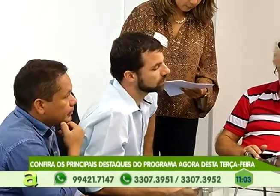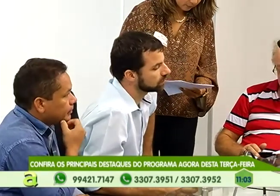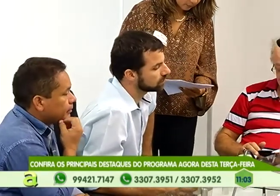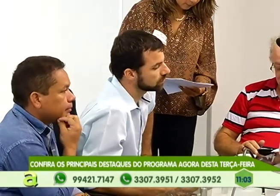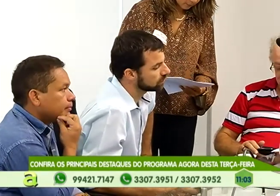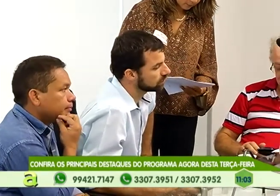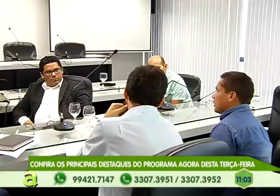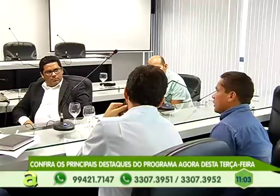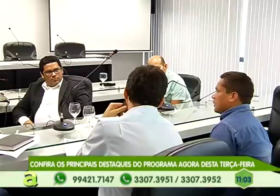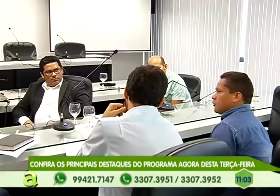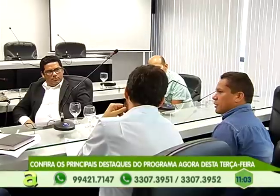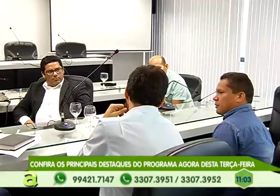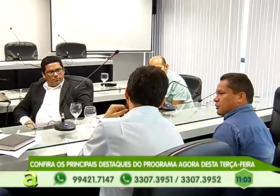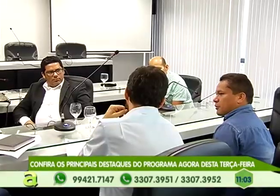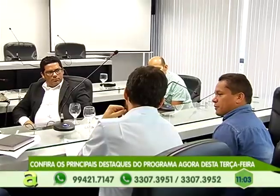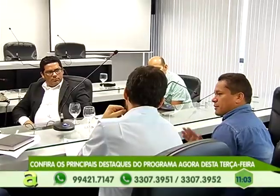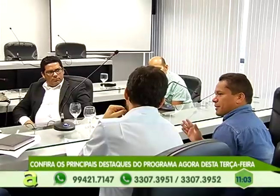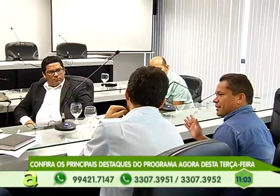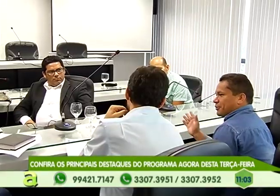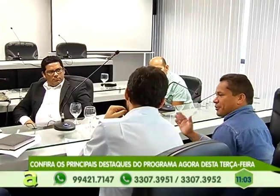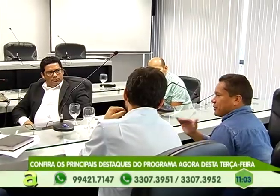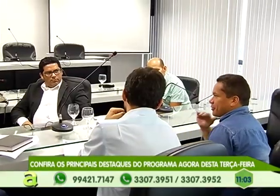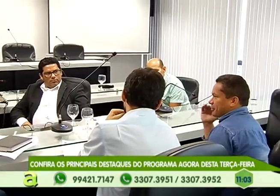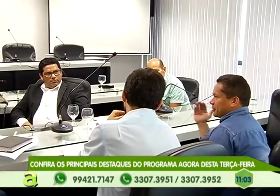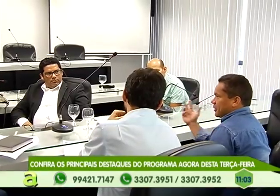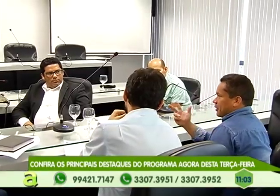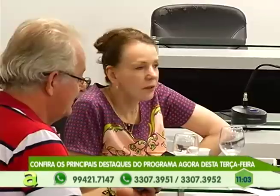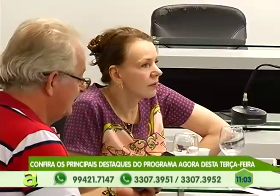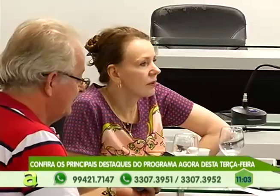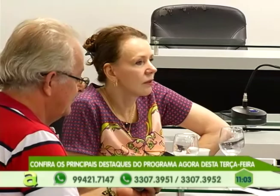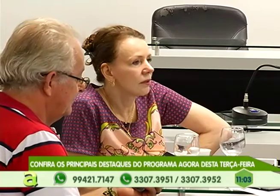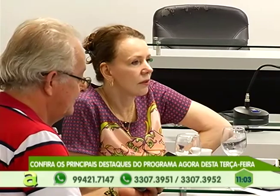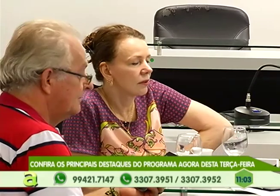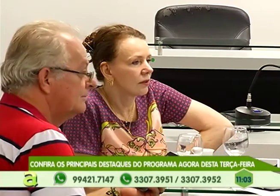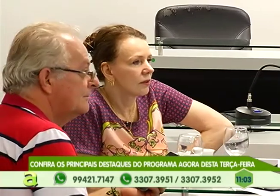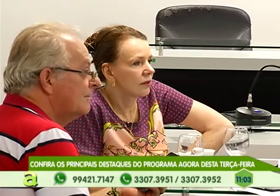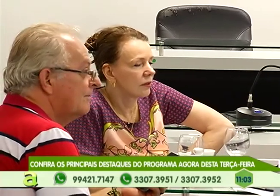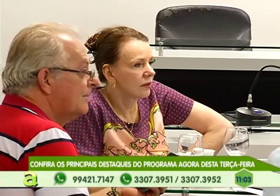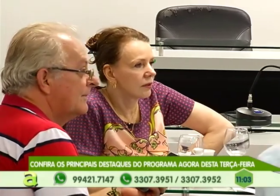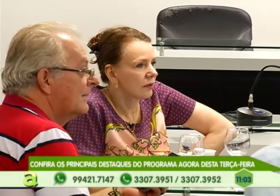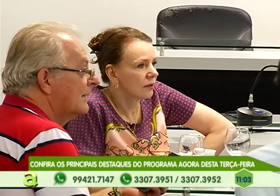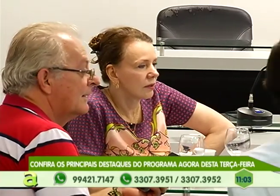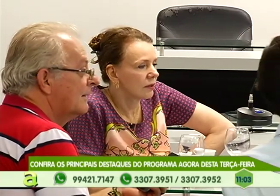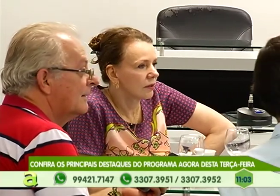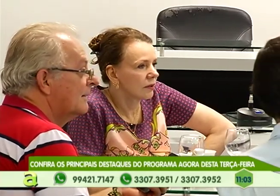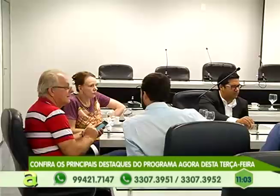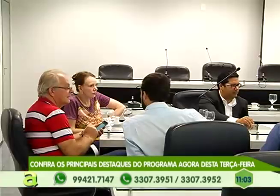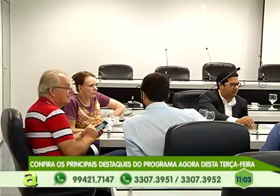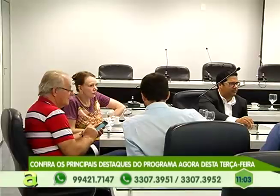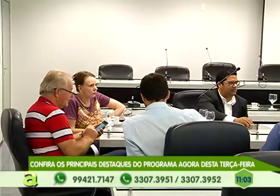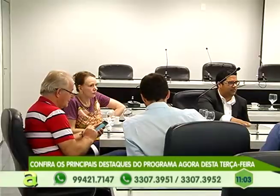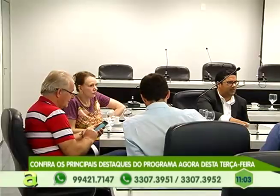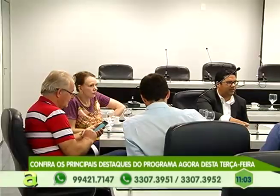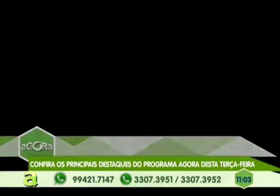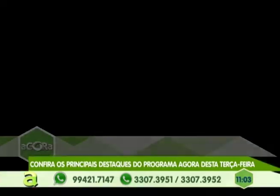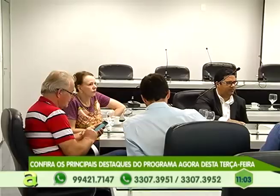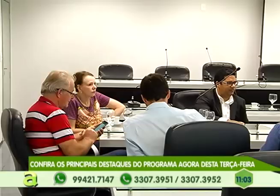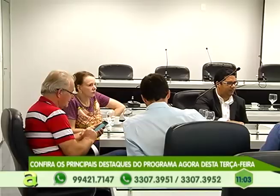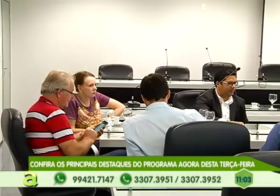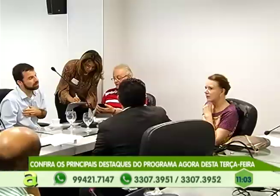para acompanhar as investigações. Já tem mais ou menos um mês que essa hipótese aconteceu, que essa possibilidade foi levantada, que